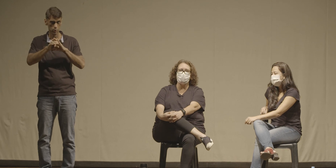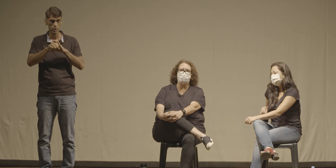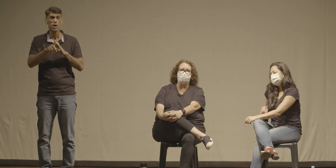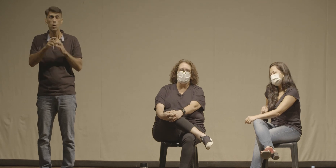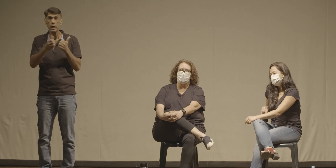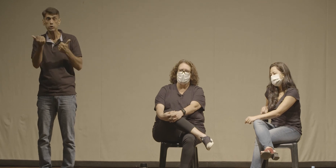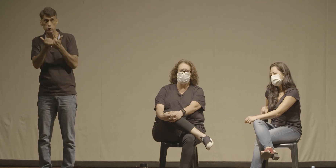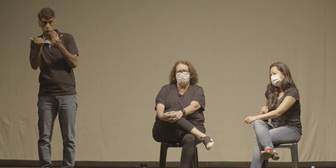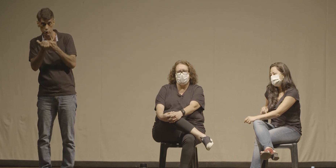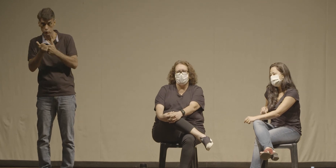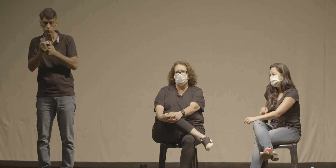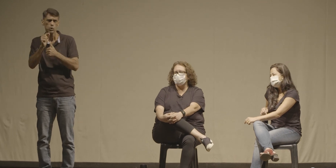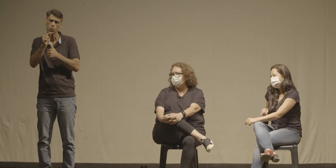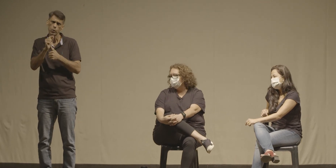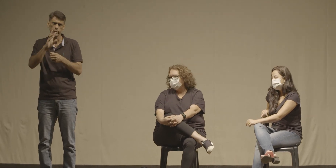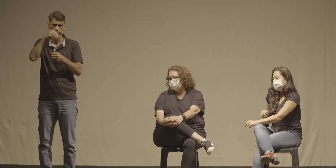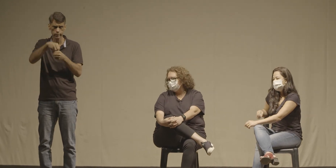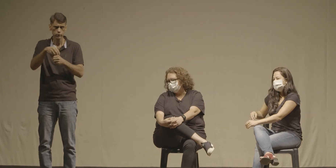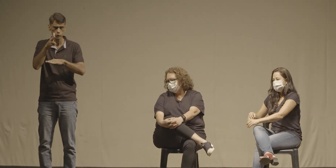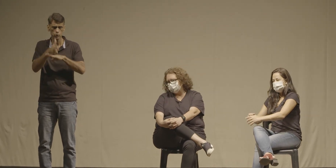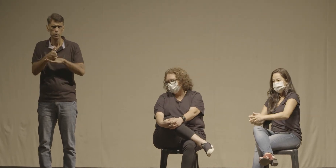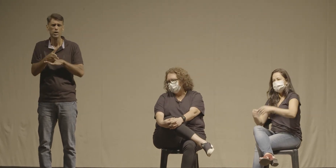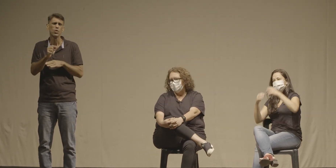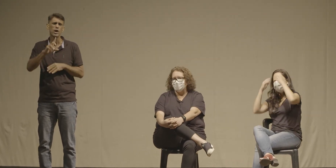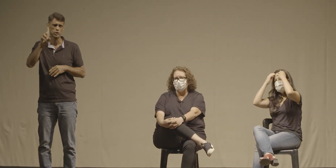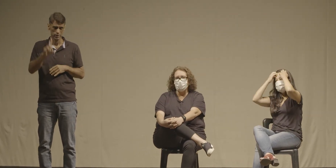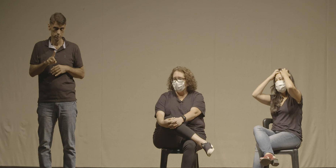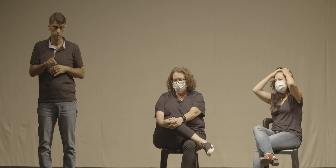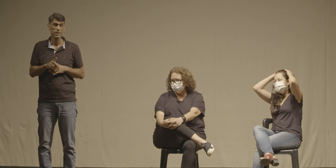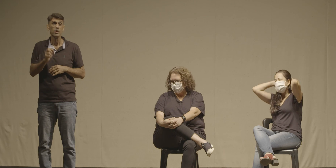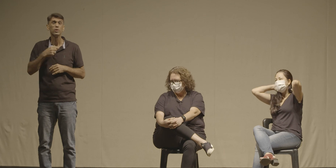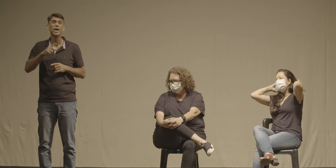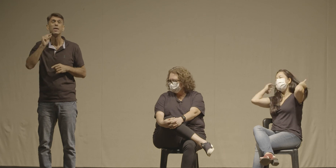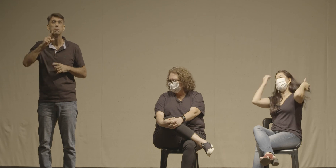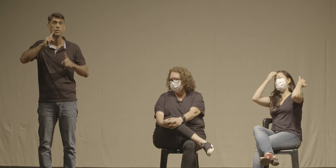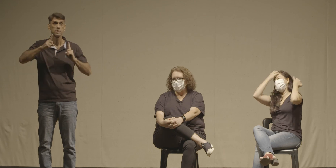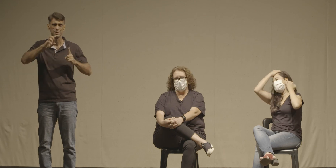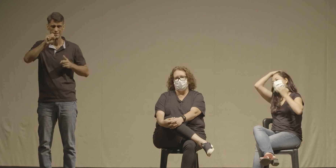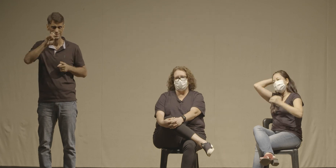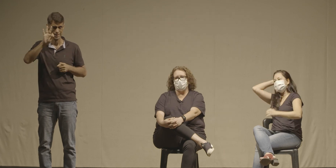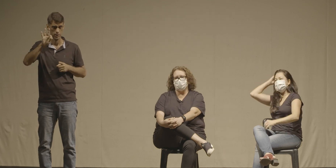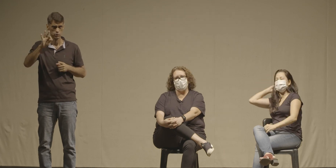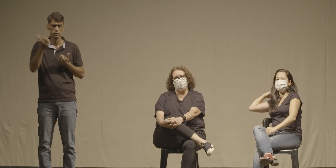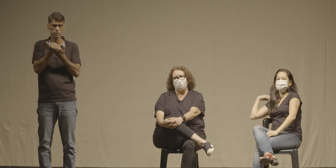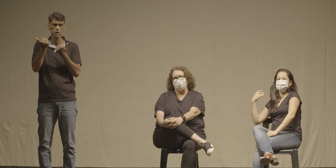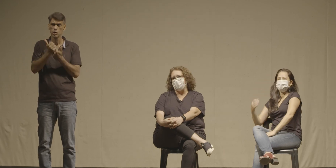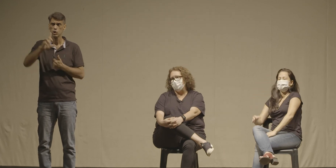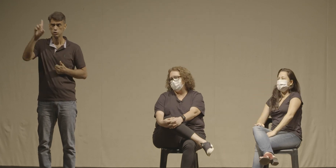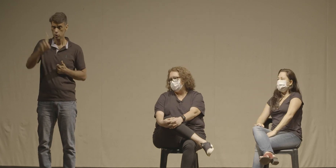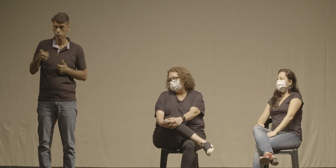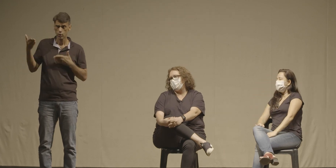de estúdio, no cinema é um assistente de direção. É quem comanda o set, né? O diretor